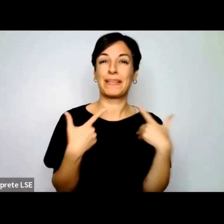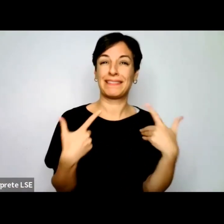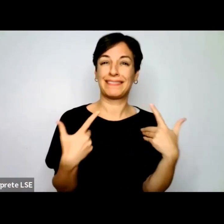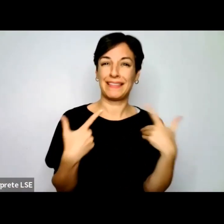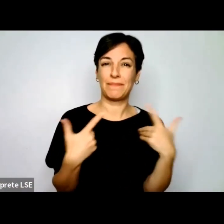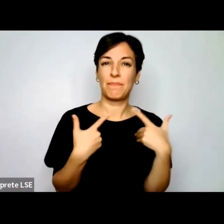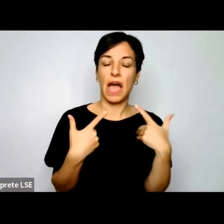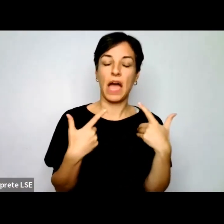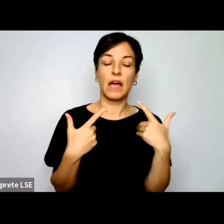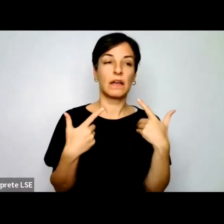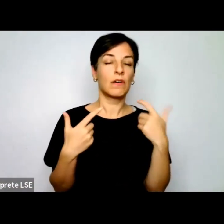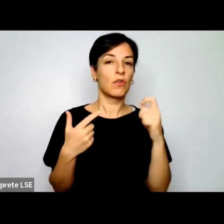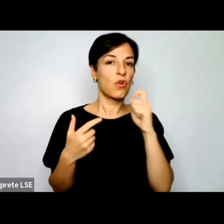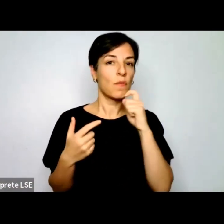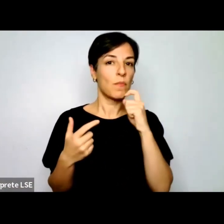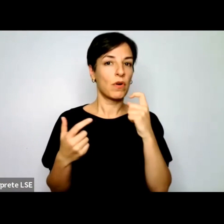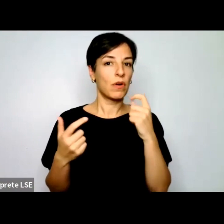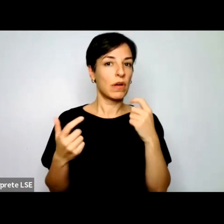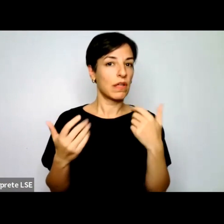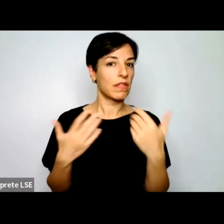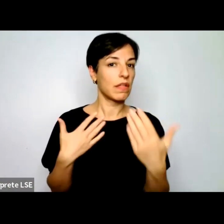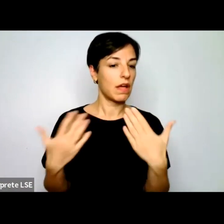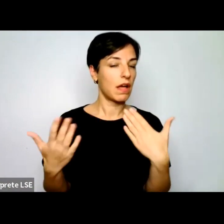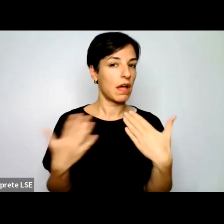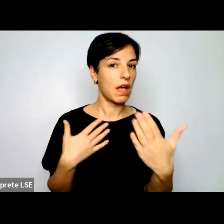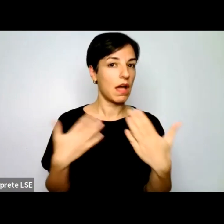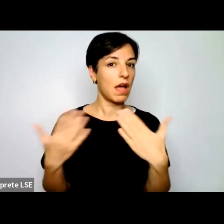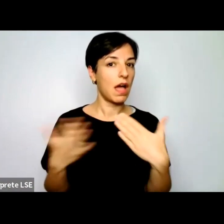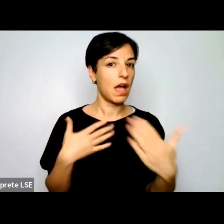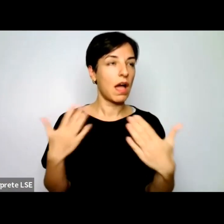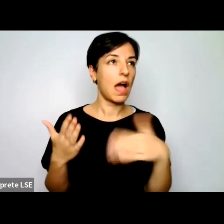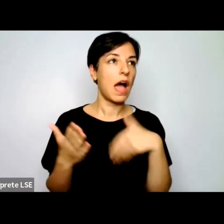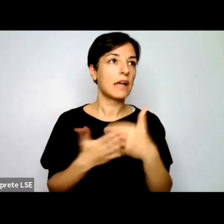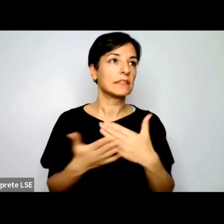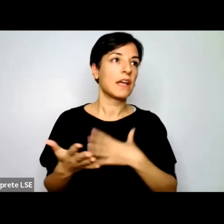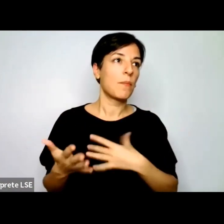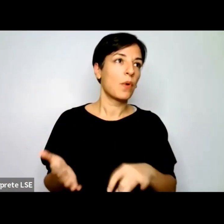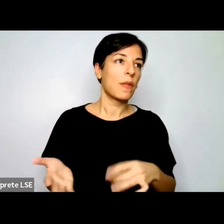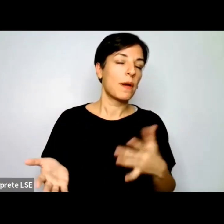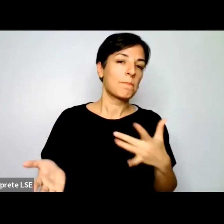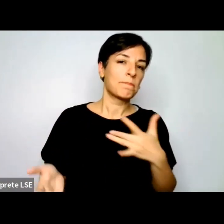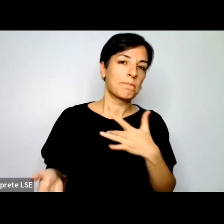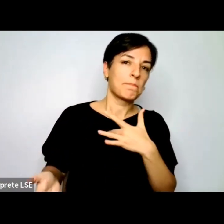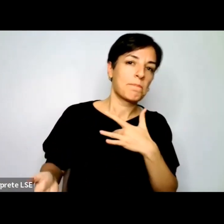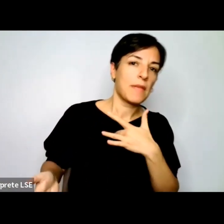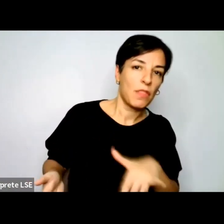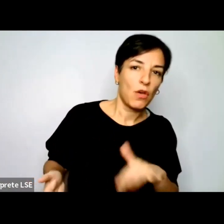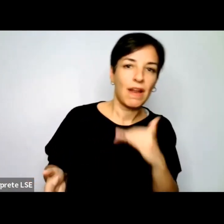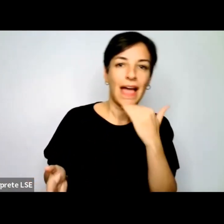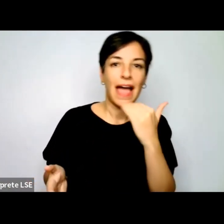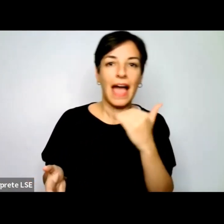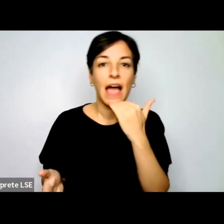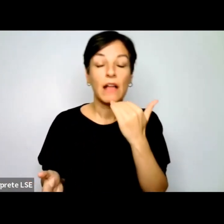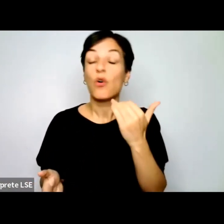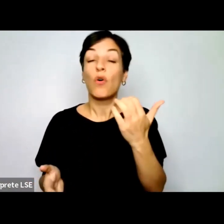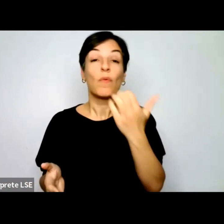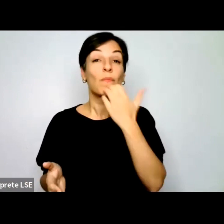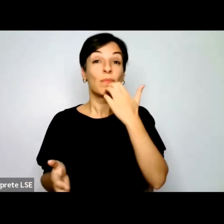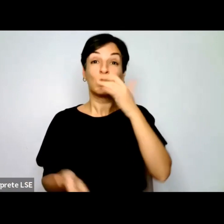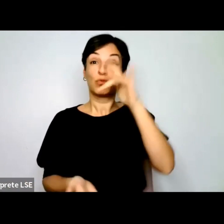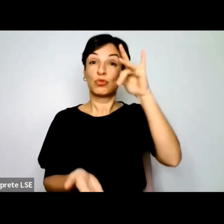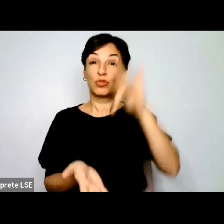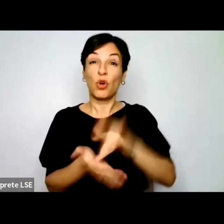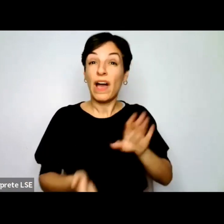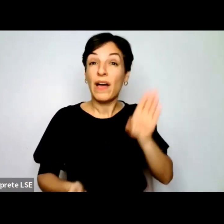de diálogo, conseguir perdonar en parte, o hay diversos traumas que quedan después de que se haya cometido